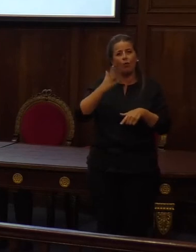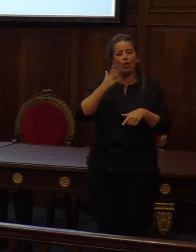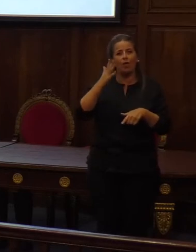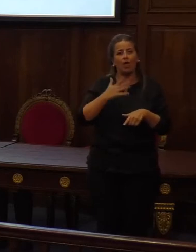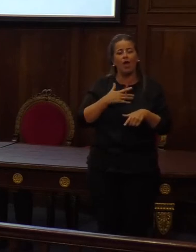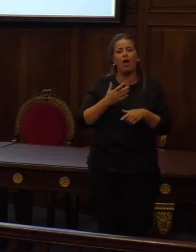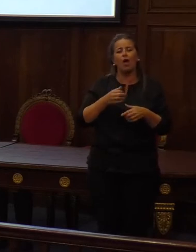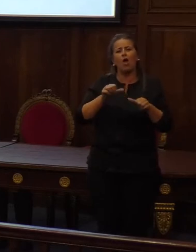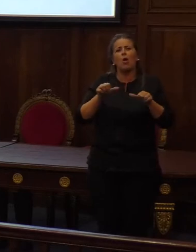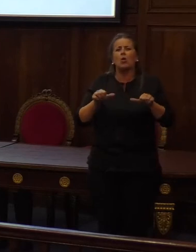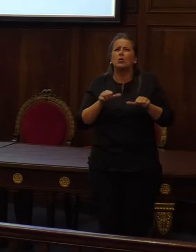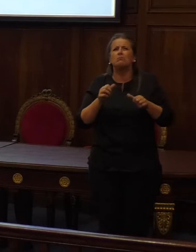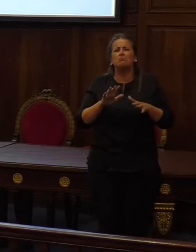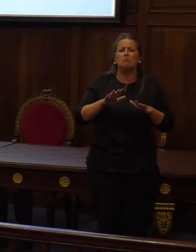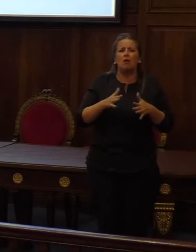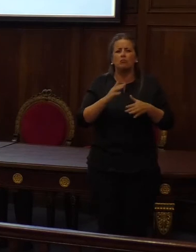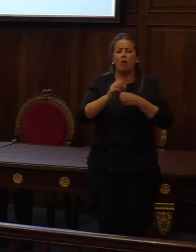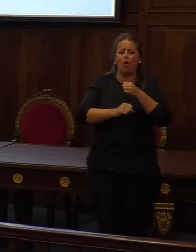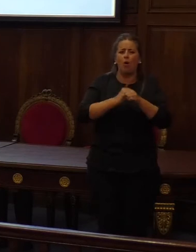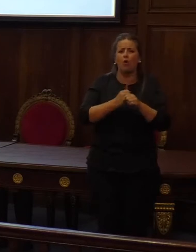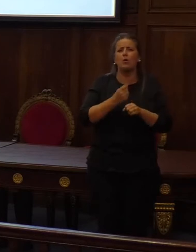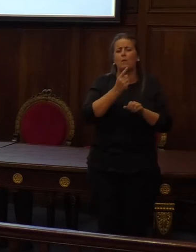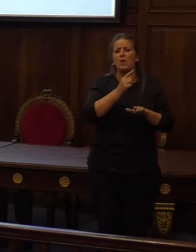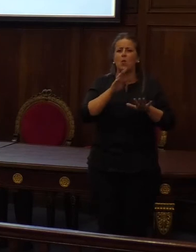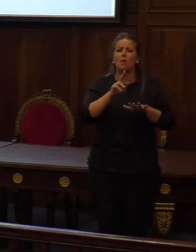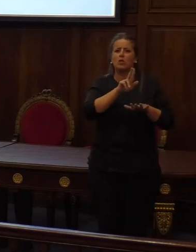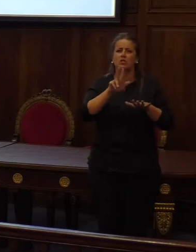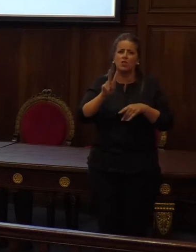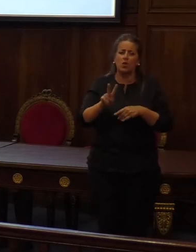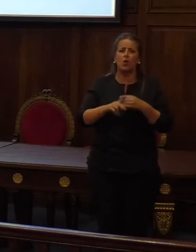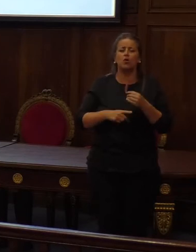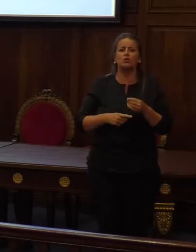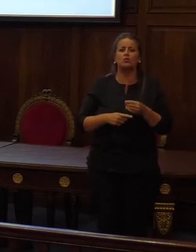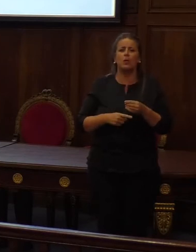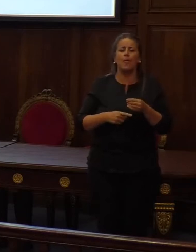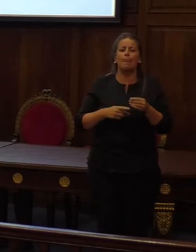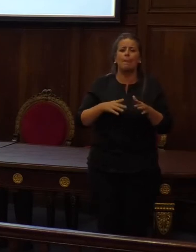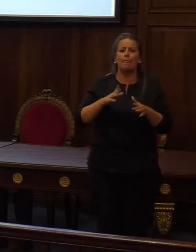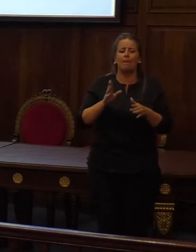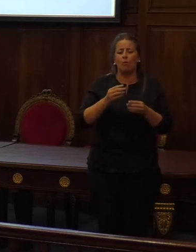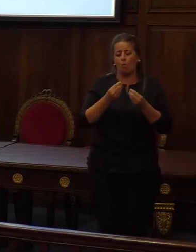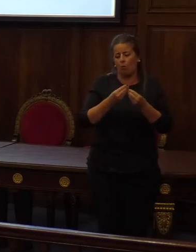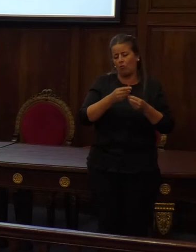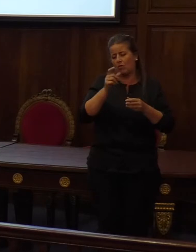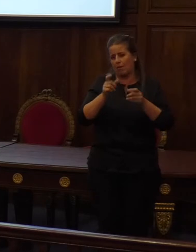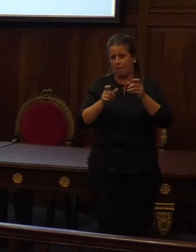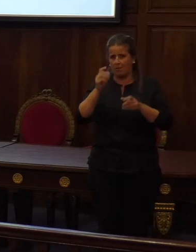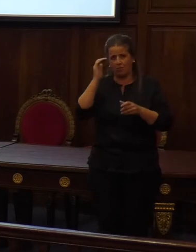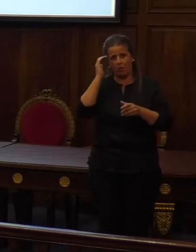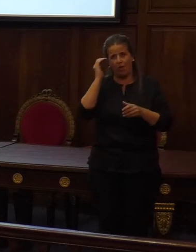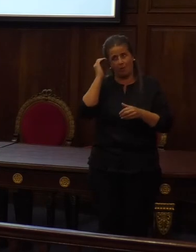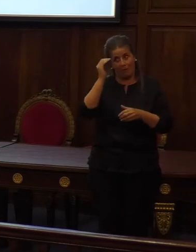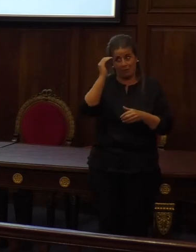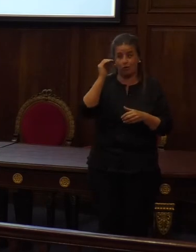en un contexto, en el año 82, como tantos otros y otras docentes de